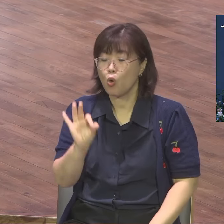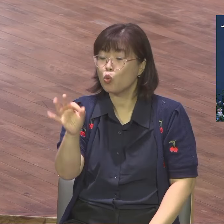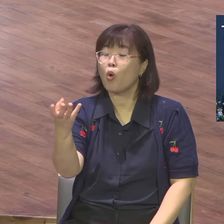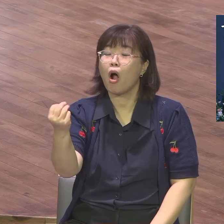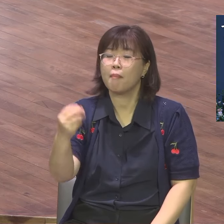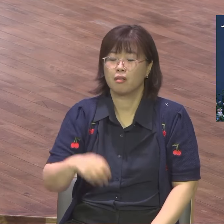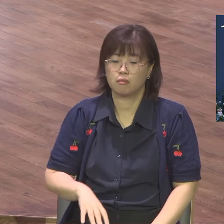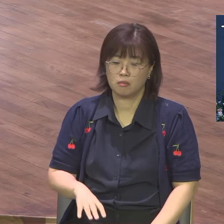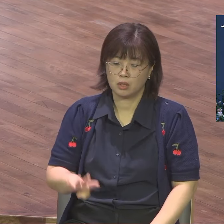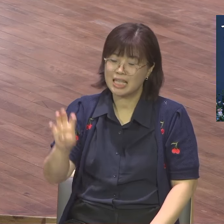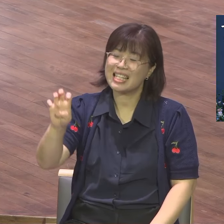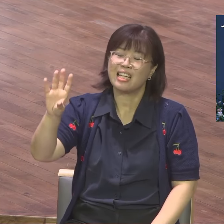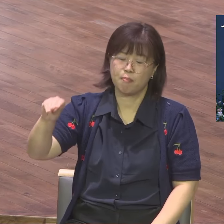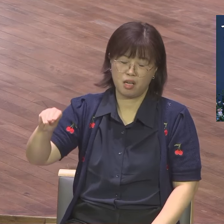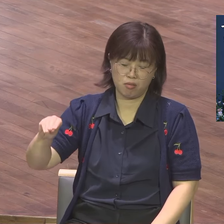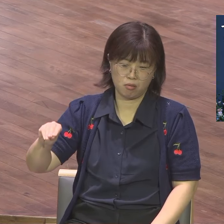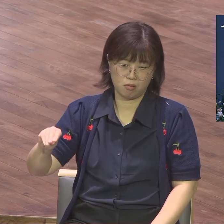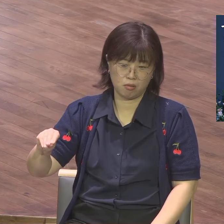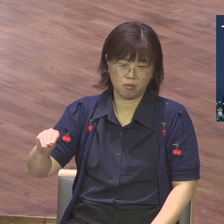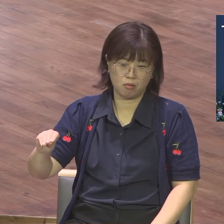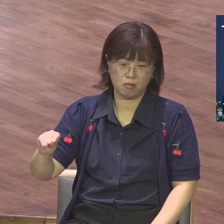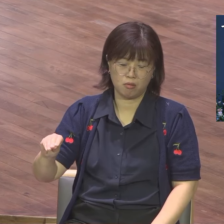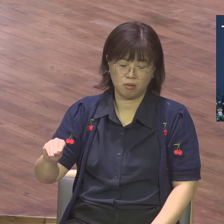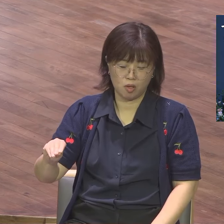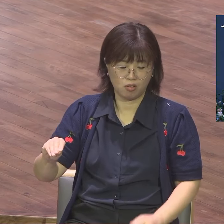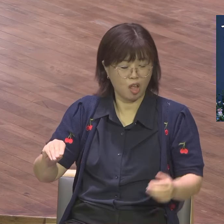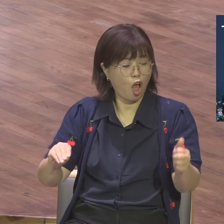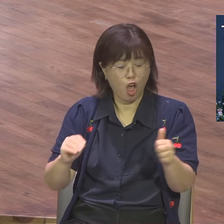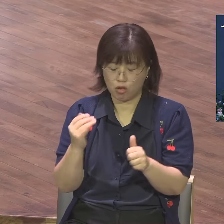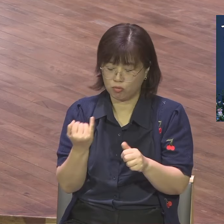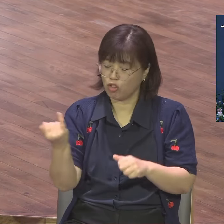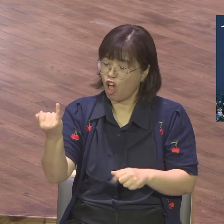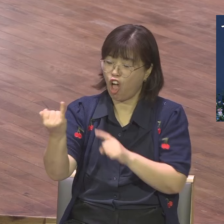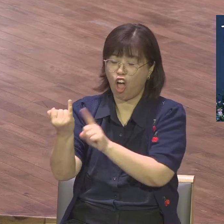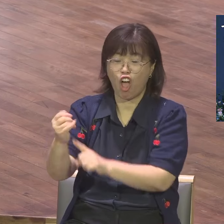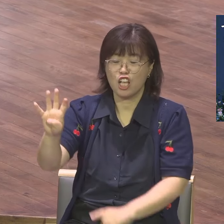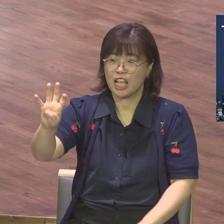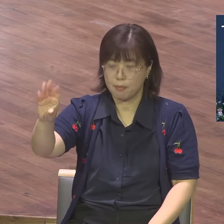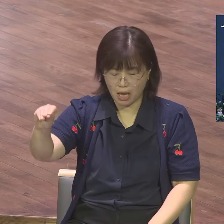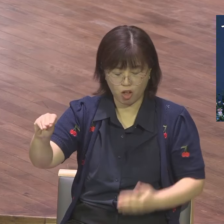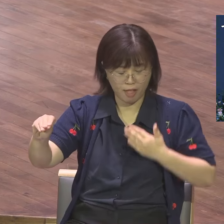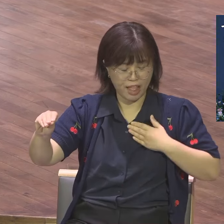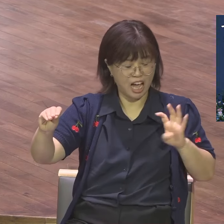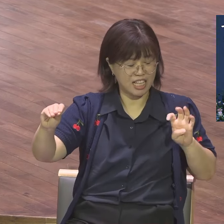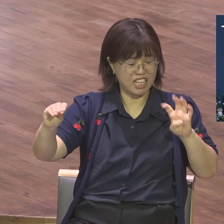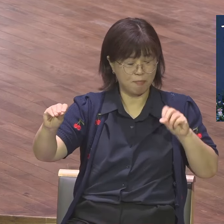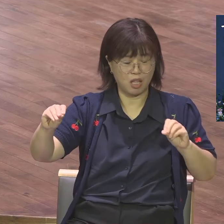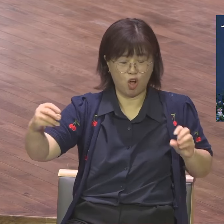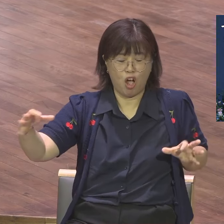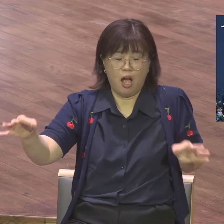저 사람이 대학교 다닐 때 대학교 3학년 때 결혼했다고.